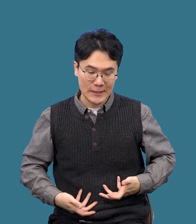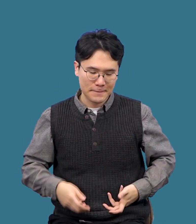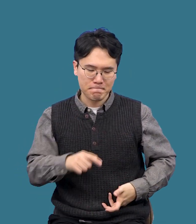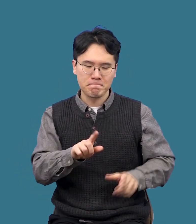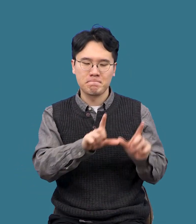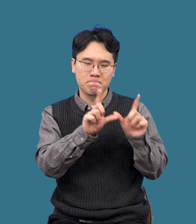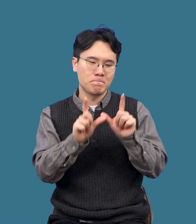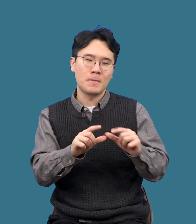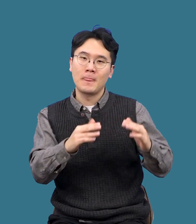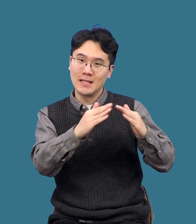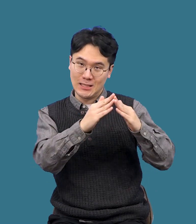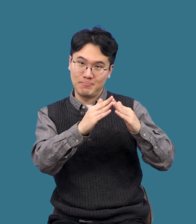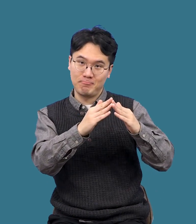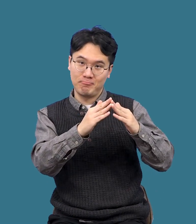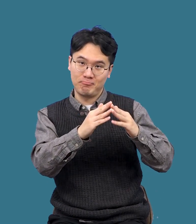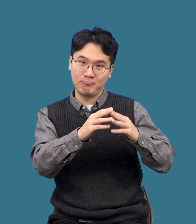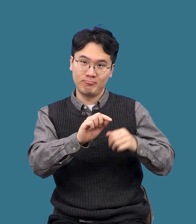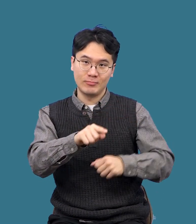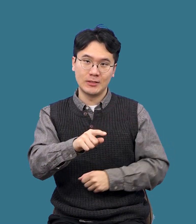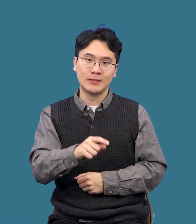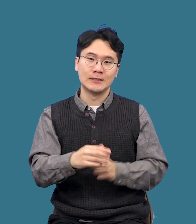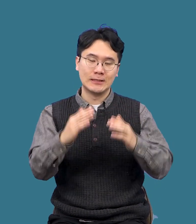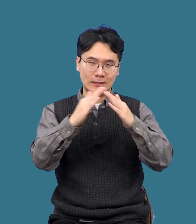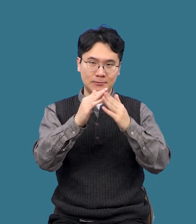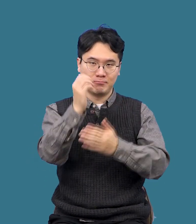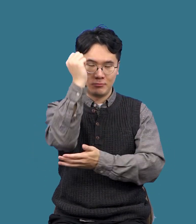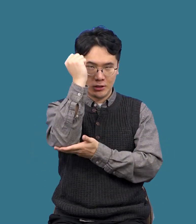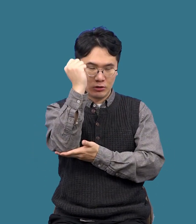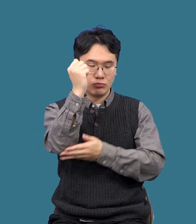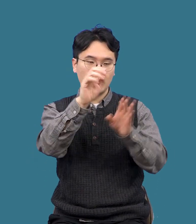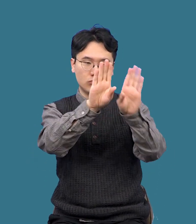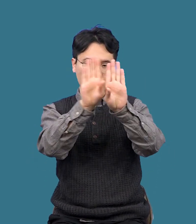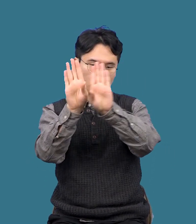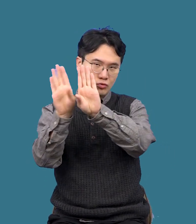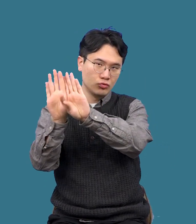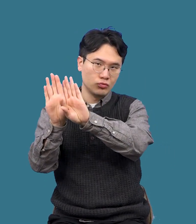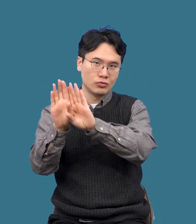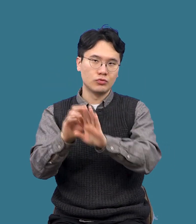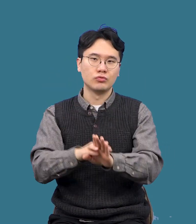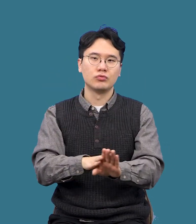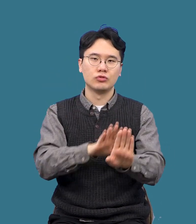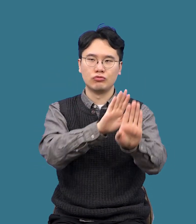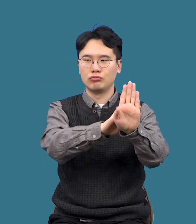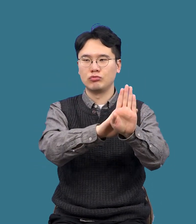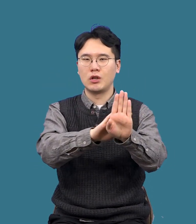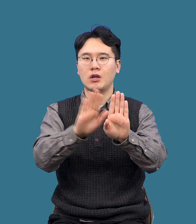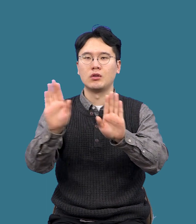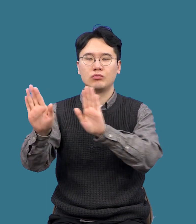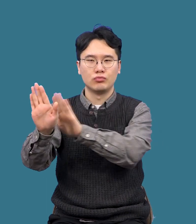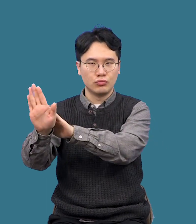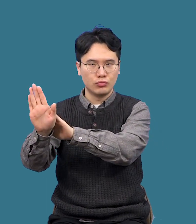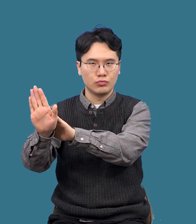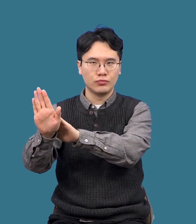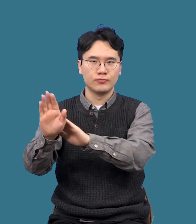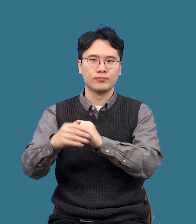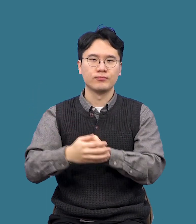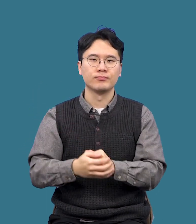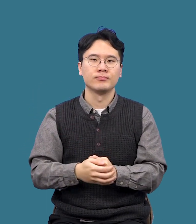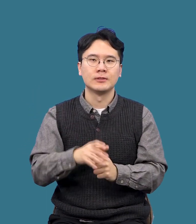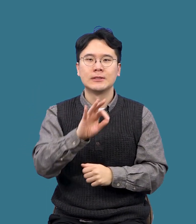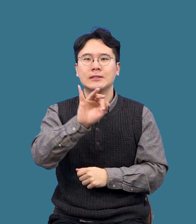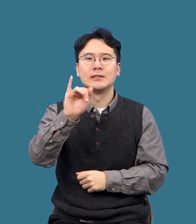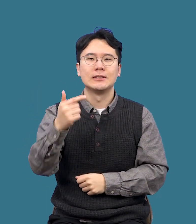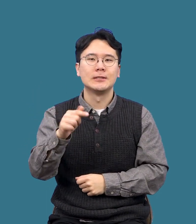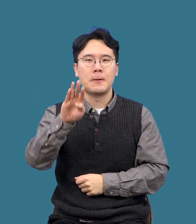집의 인방, 기둥, 인방과 좌우 문설주, 인방과